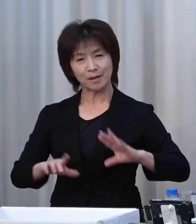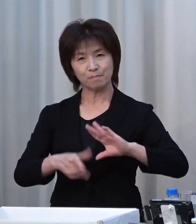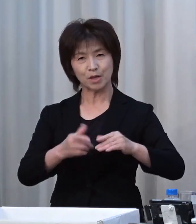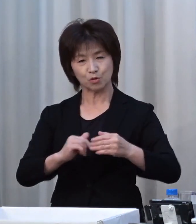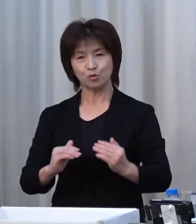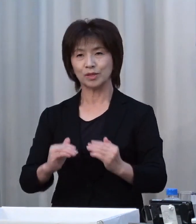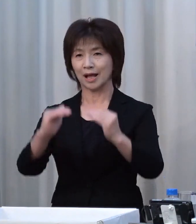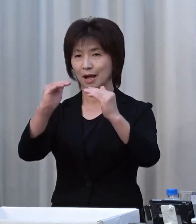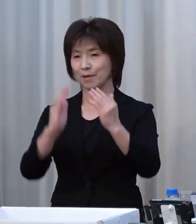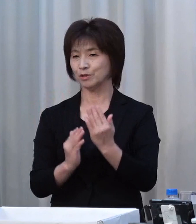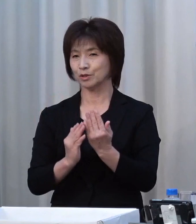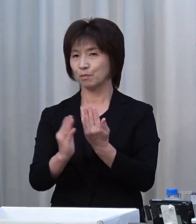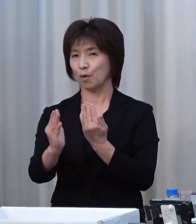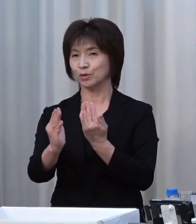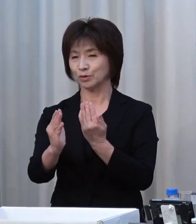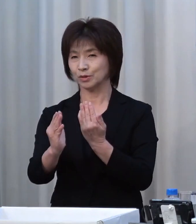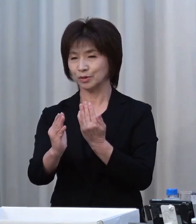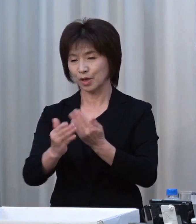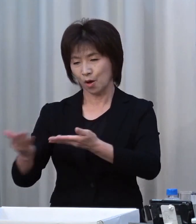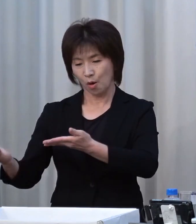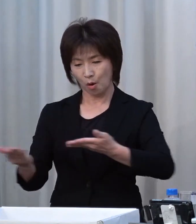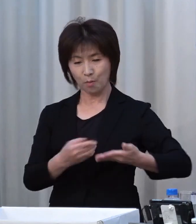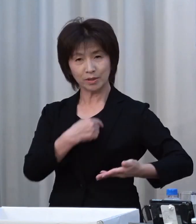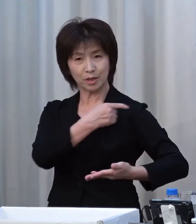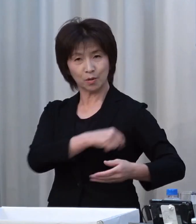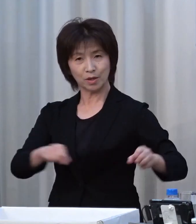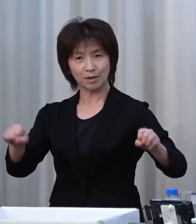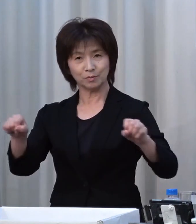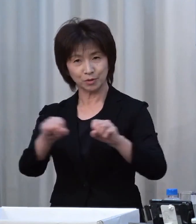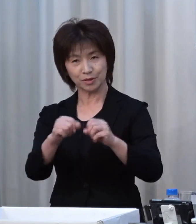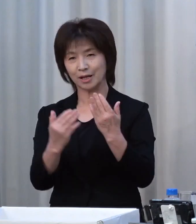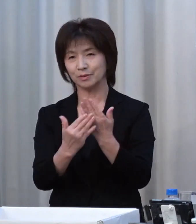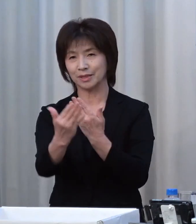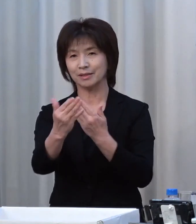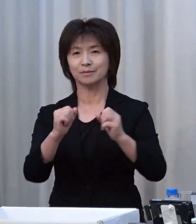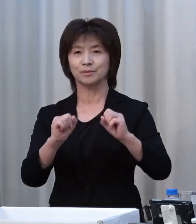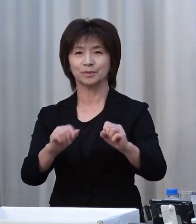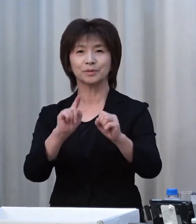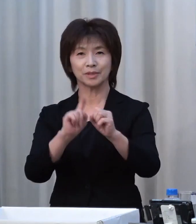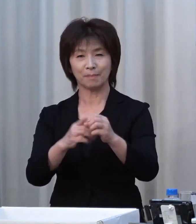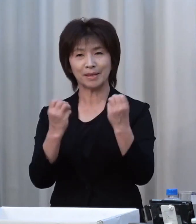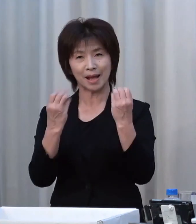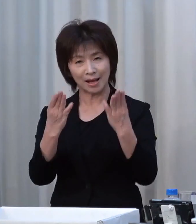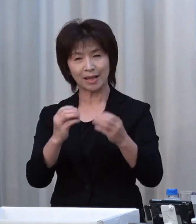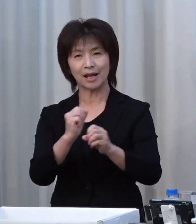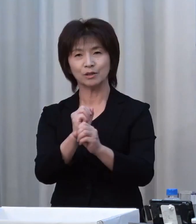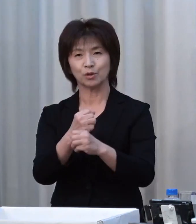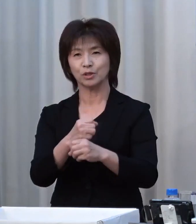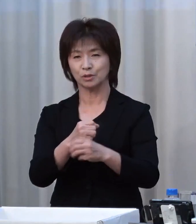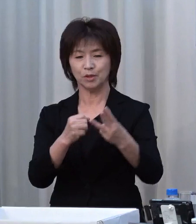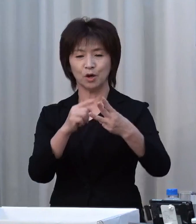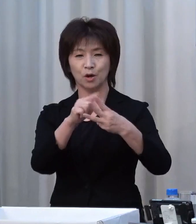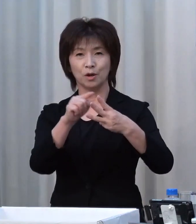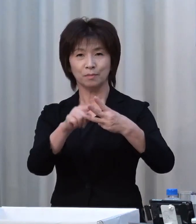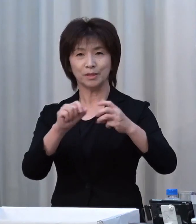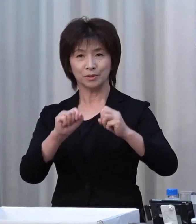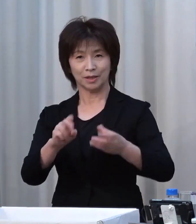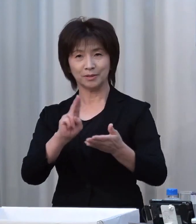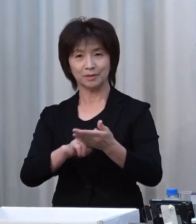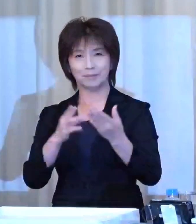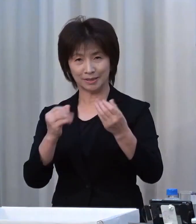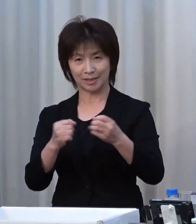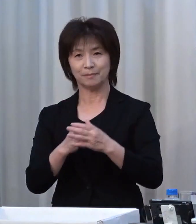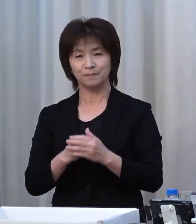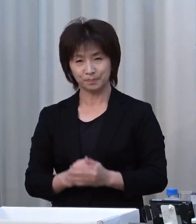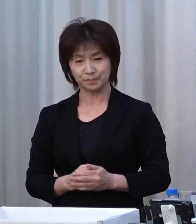まるスポーツへの関心とおもてなしの心をつなぐ大会とするために新たな取り組みを3つ行うことといたし